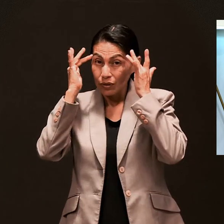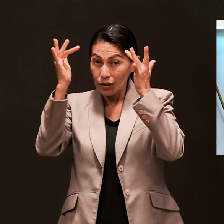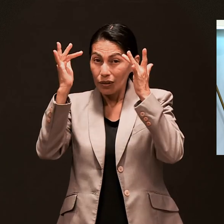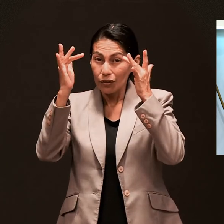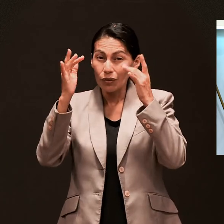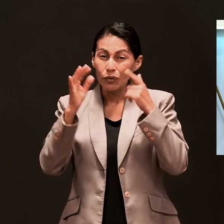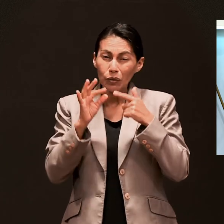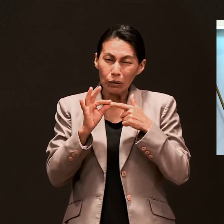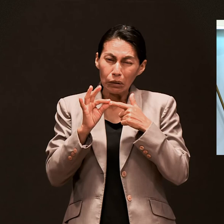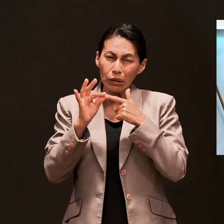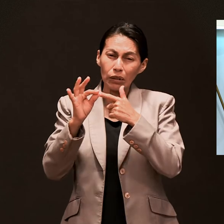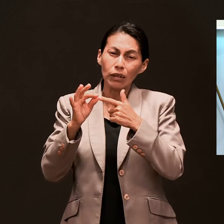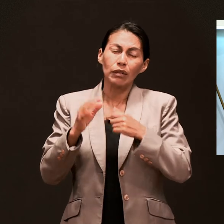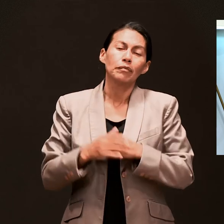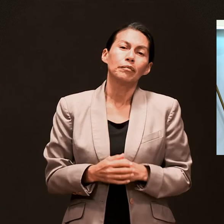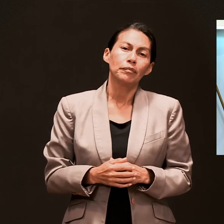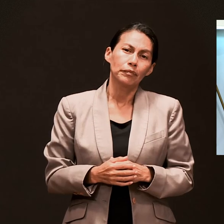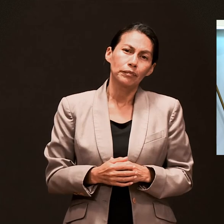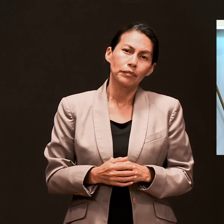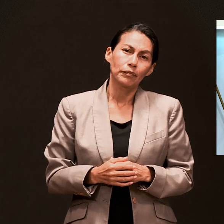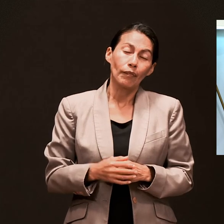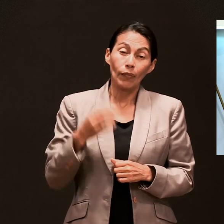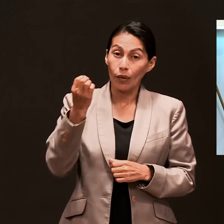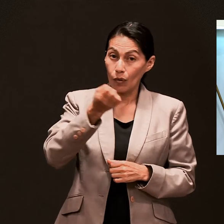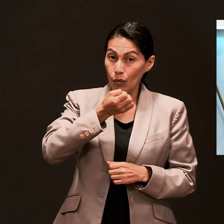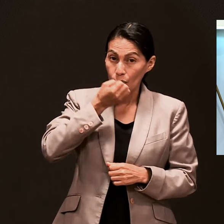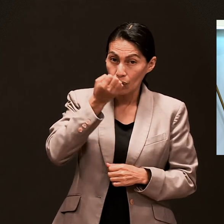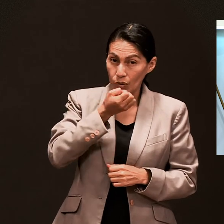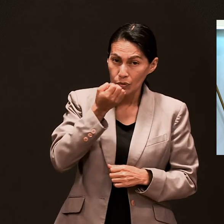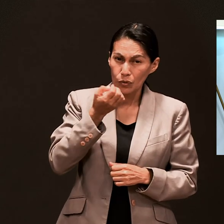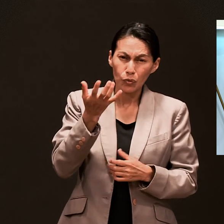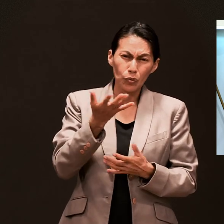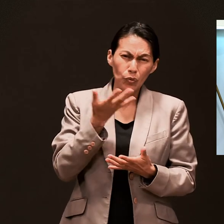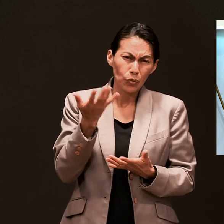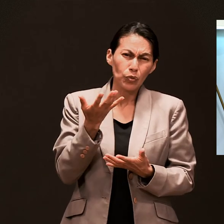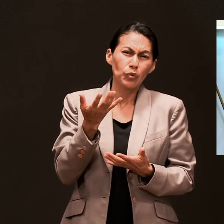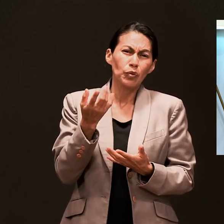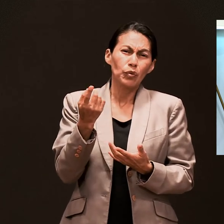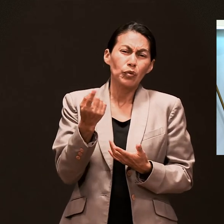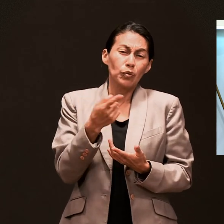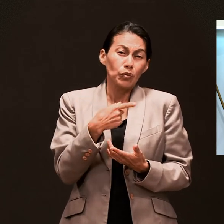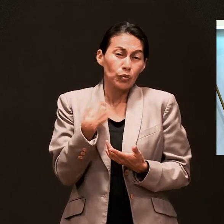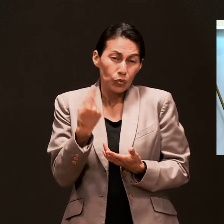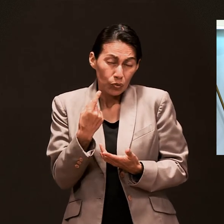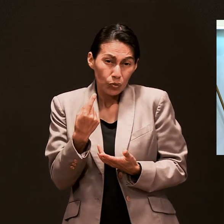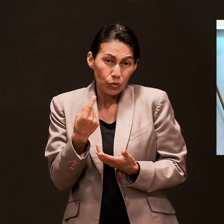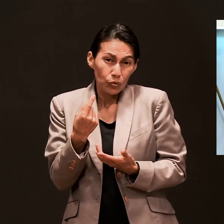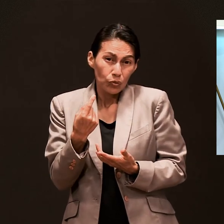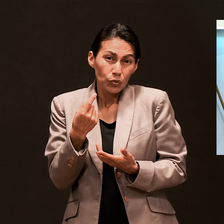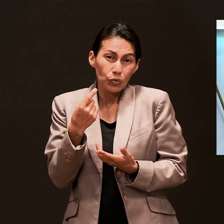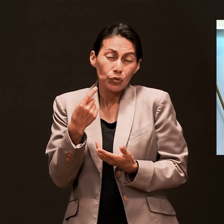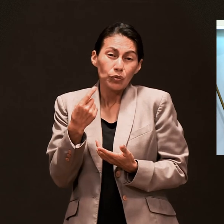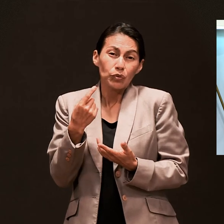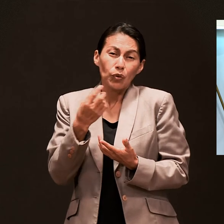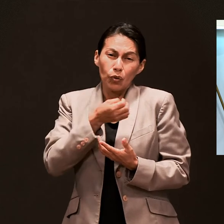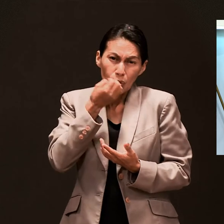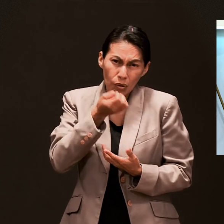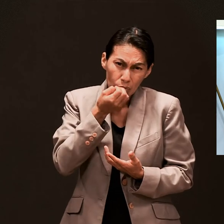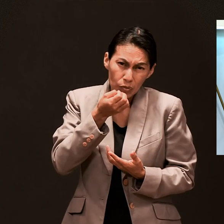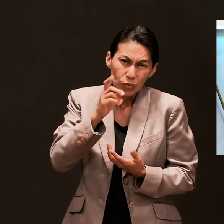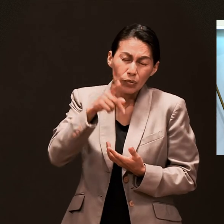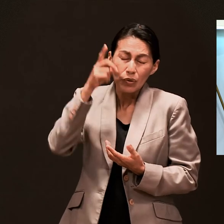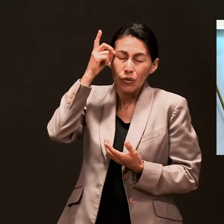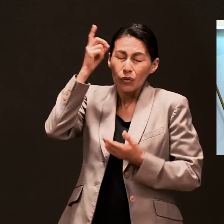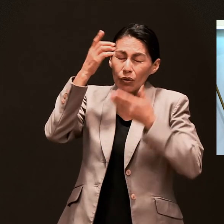yo el espíritu de Dios es el que va guiando este movimiento de oración él es el que nos impulsa a orar más de lo que ustedes